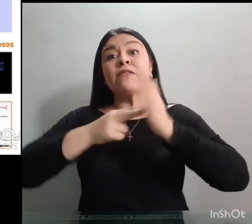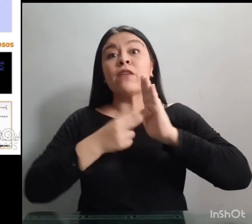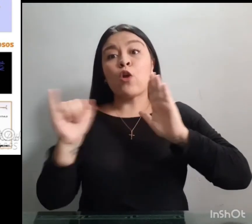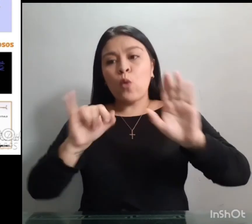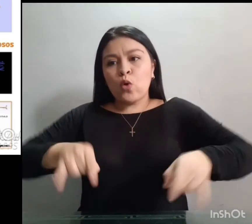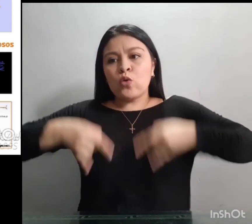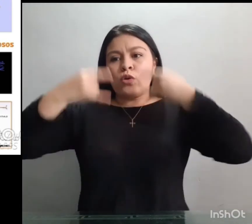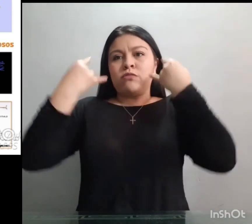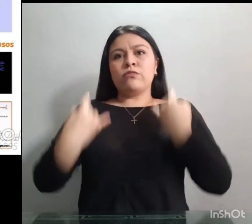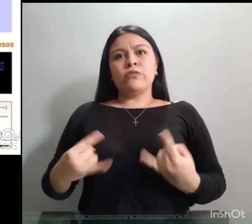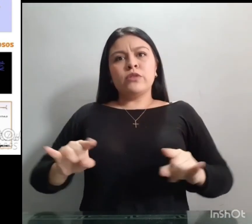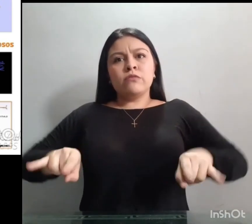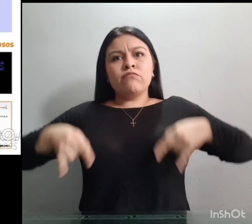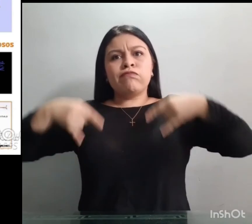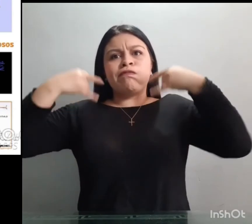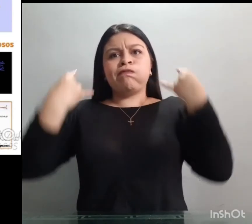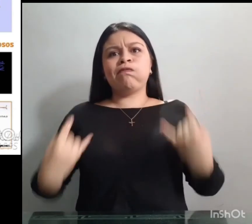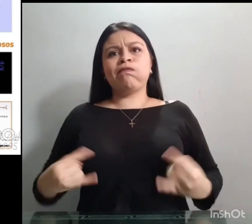organismo.